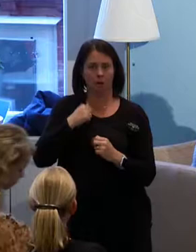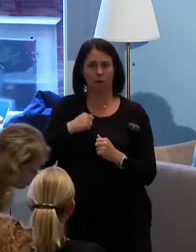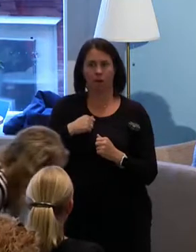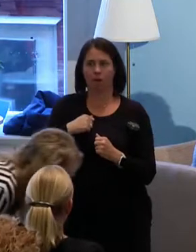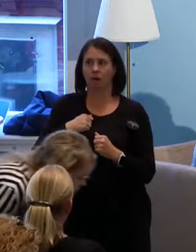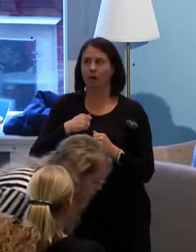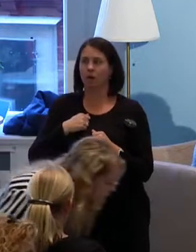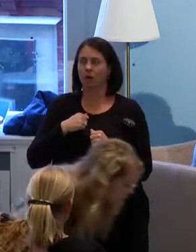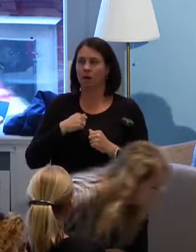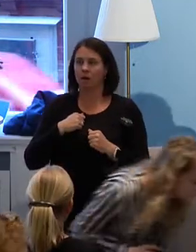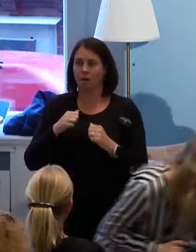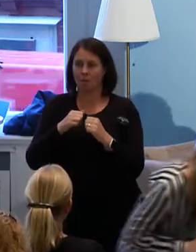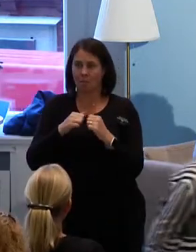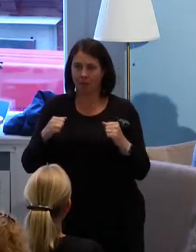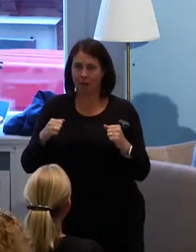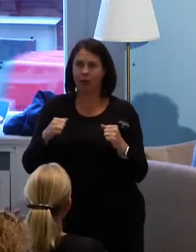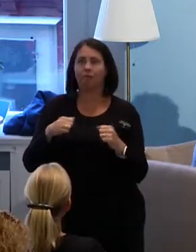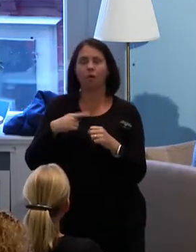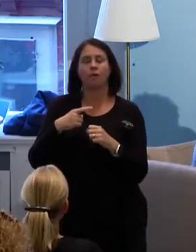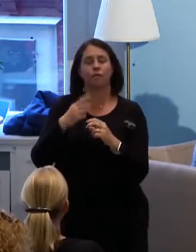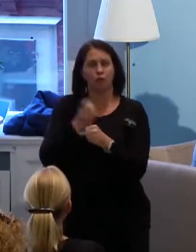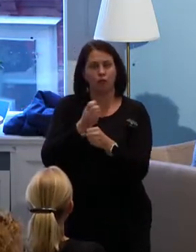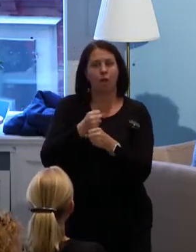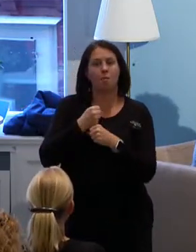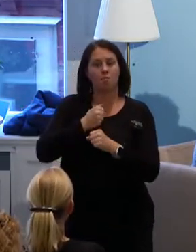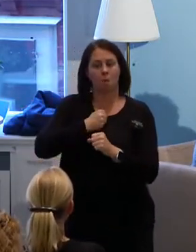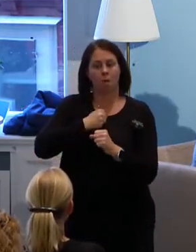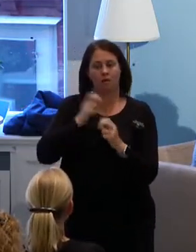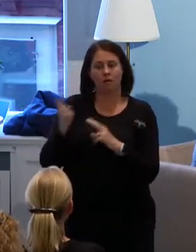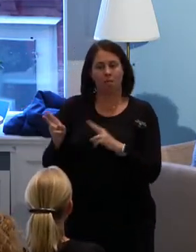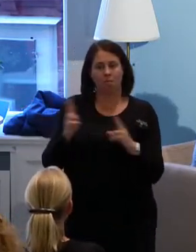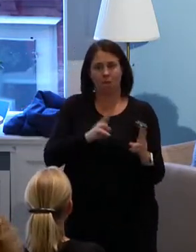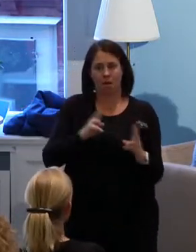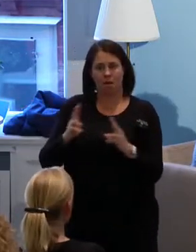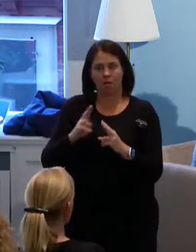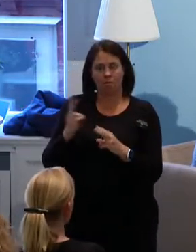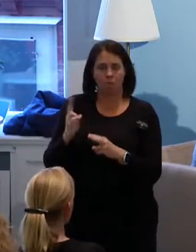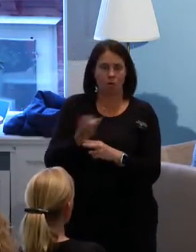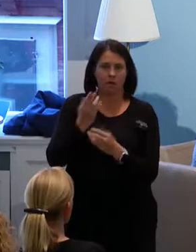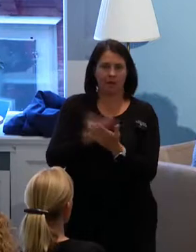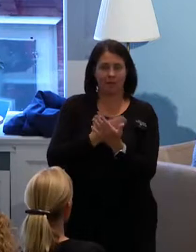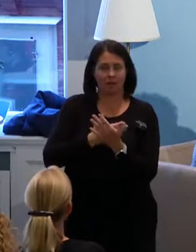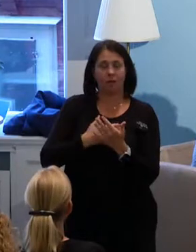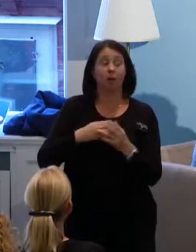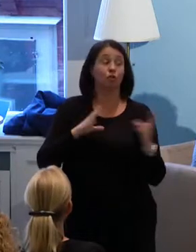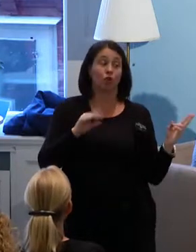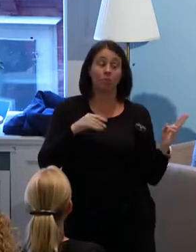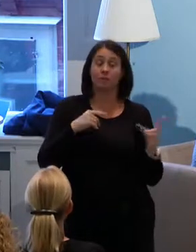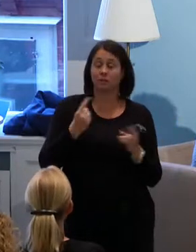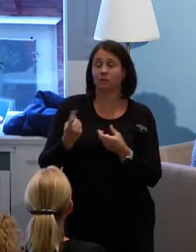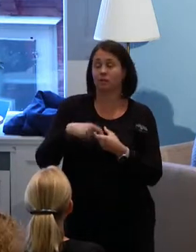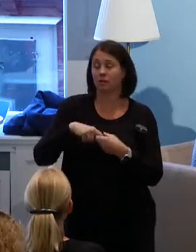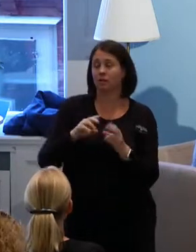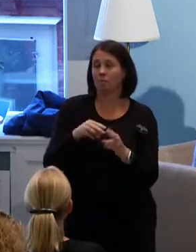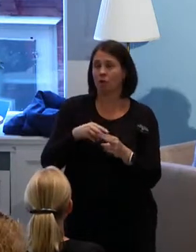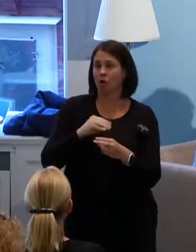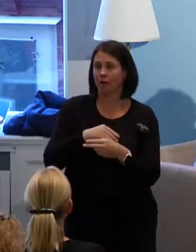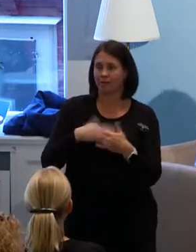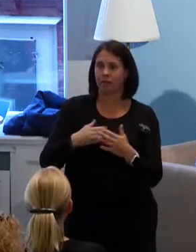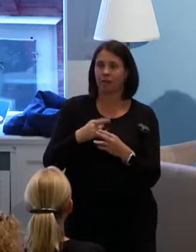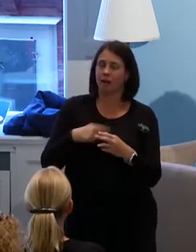lappe de her huller, der grænsehindringer. Og det er nordiske rådet på også, hvad gäller alle nordiske lande, hvad gäller A-kassan og så. Ja.